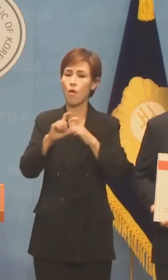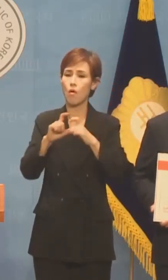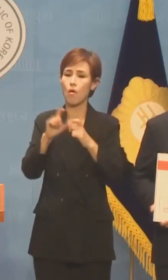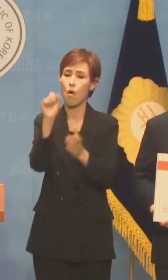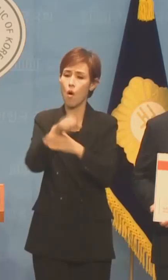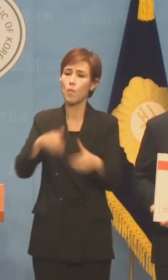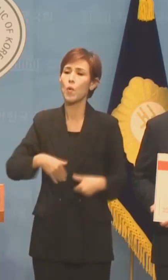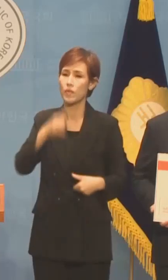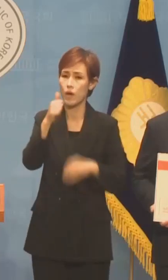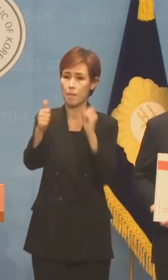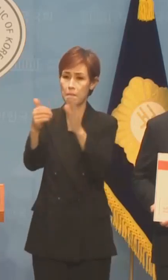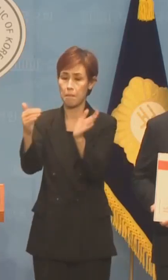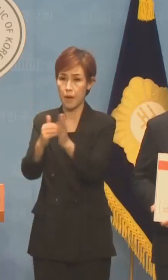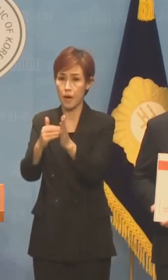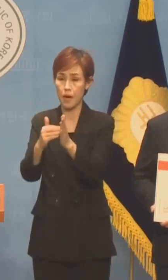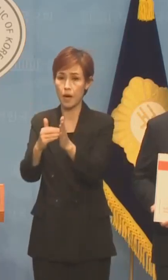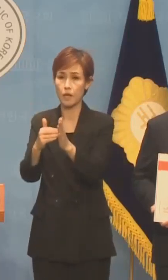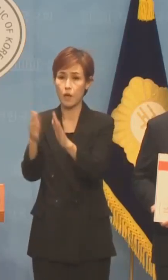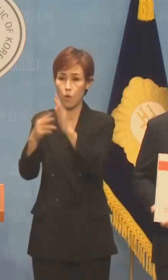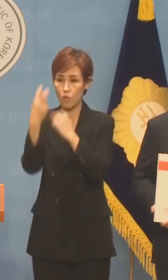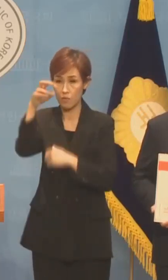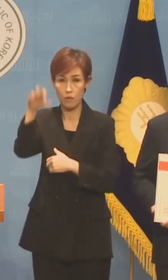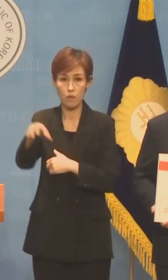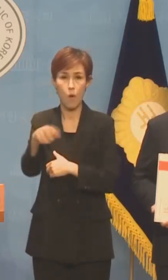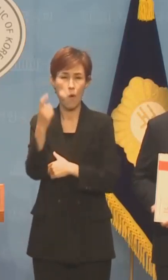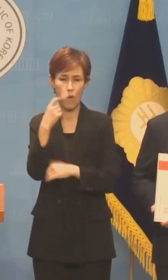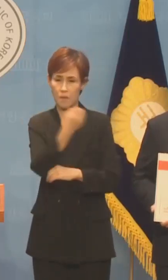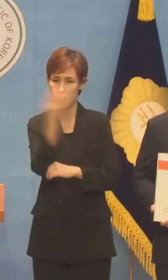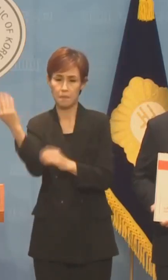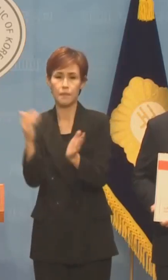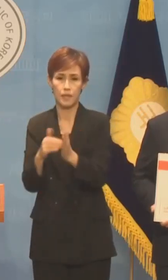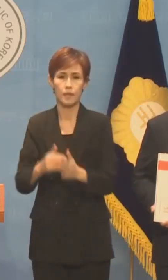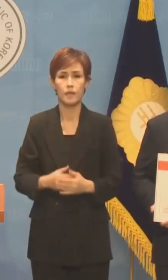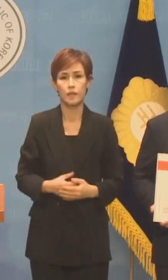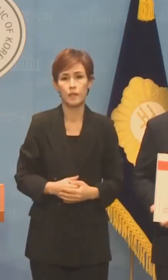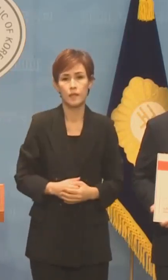회신했음에도 언론을 상대로 거짓말을 한 것입니다.